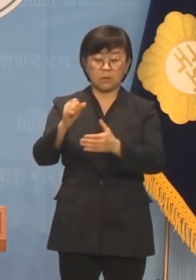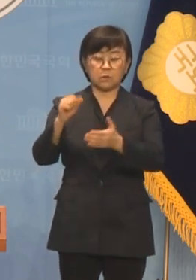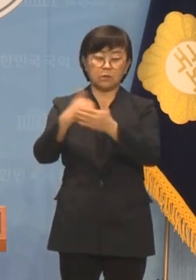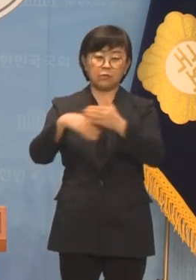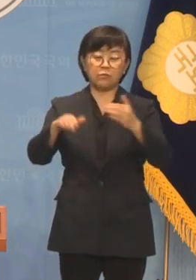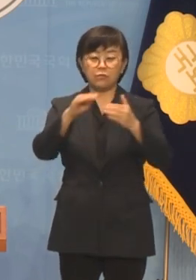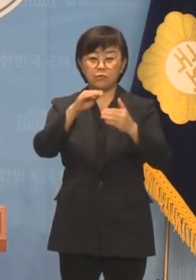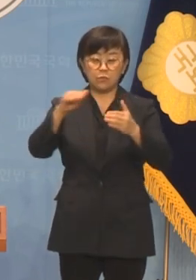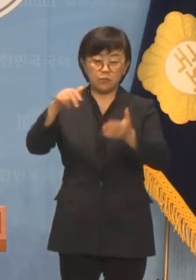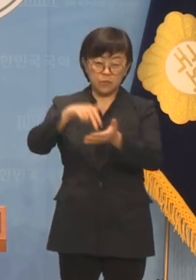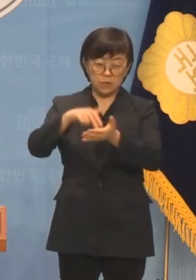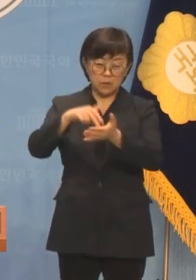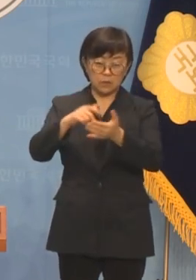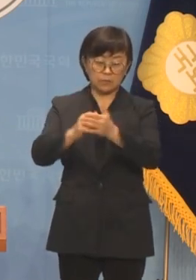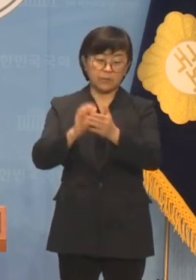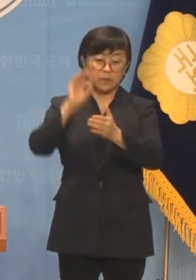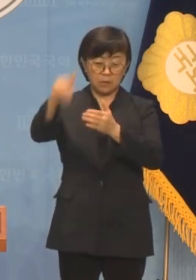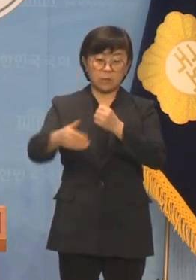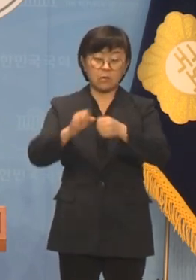것은